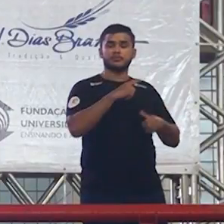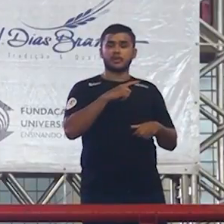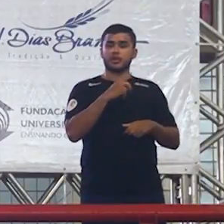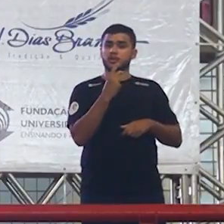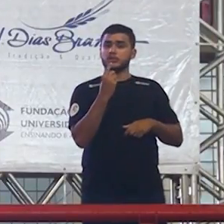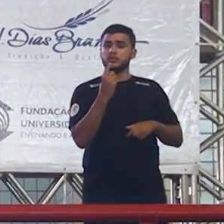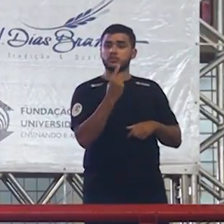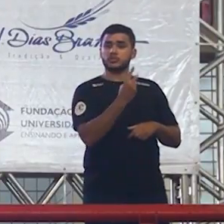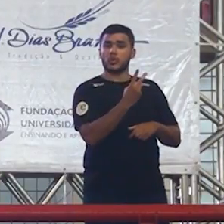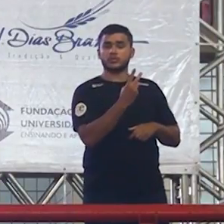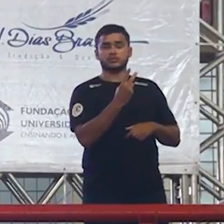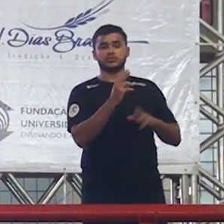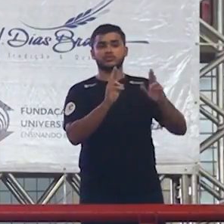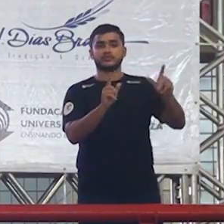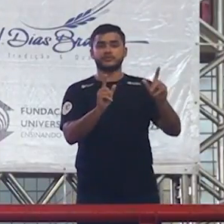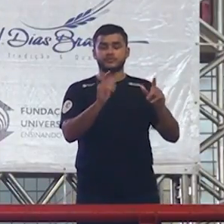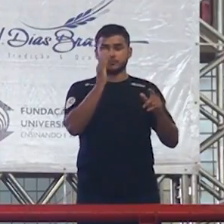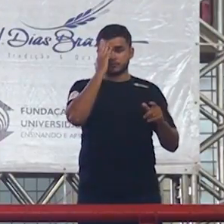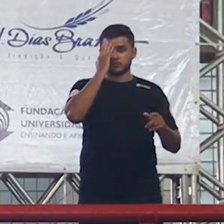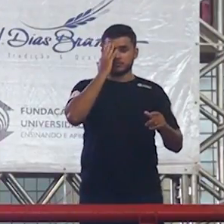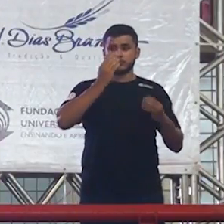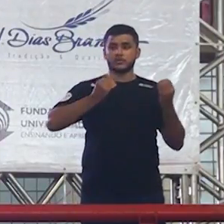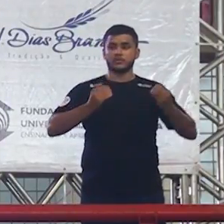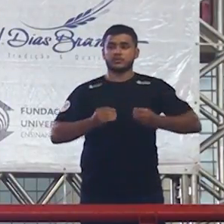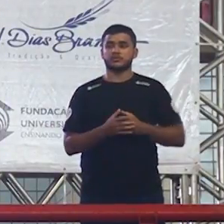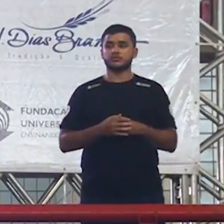com esses elétrons? Façam uma zoada.